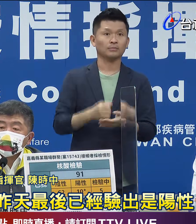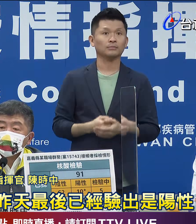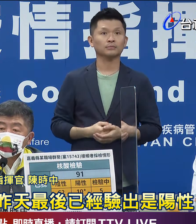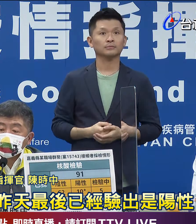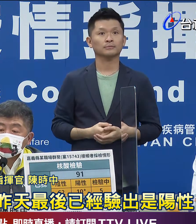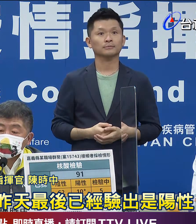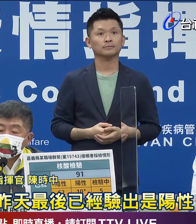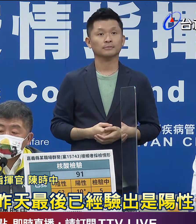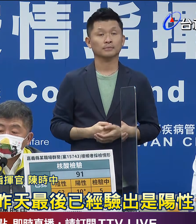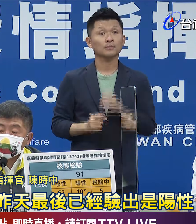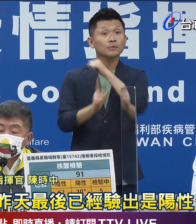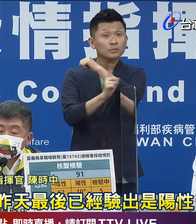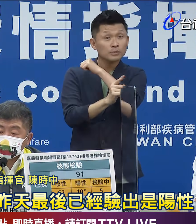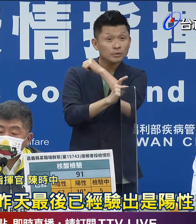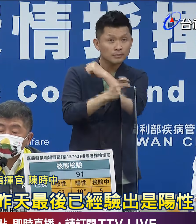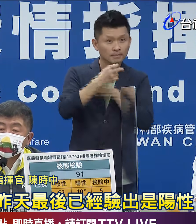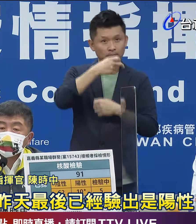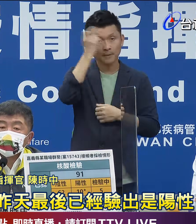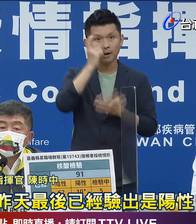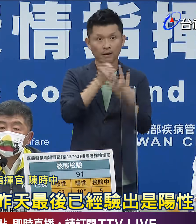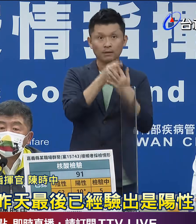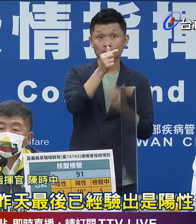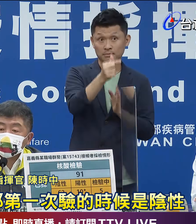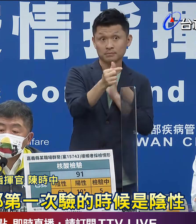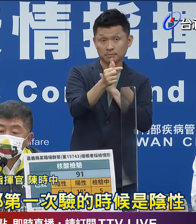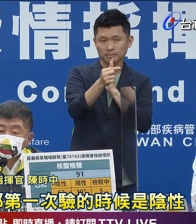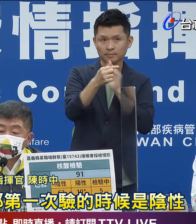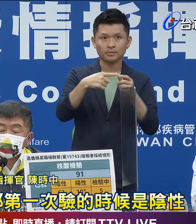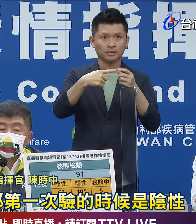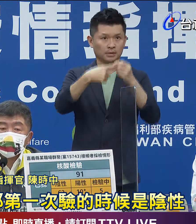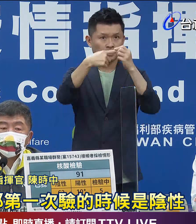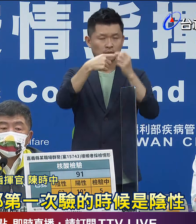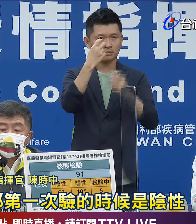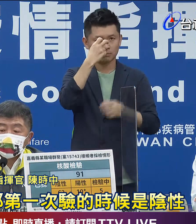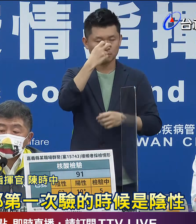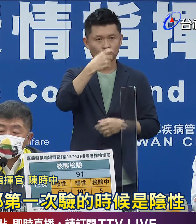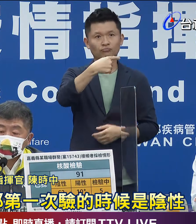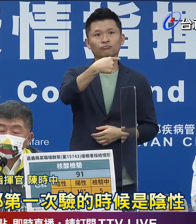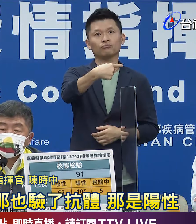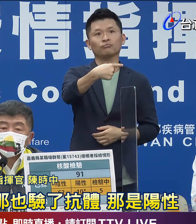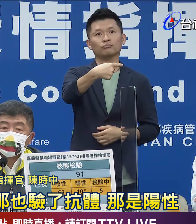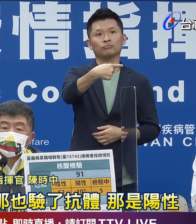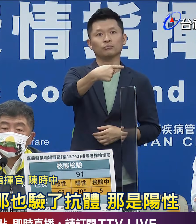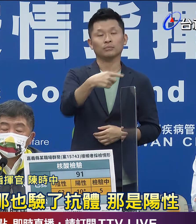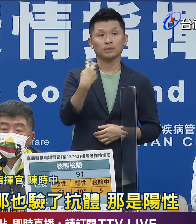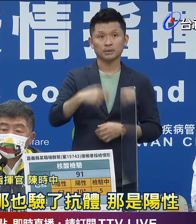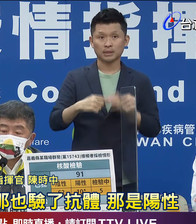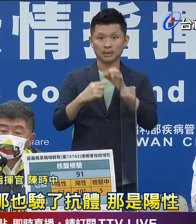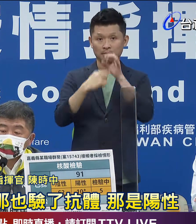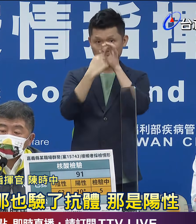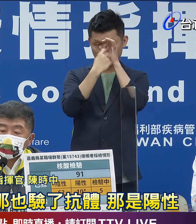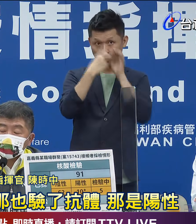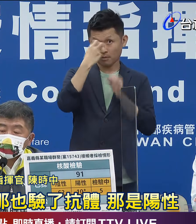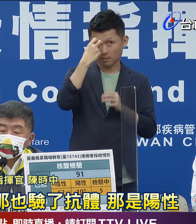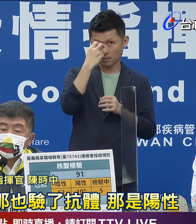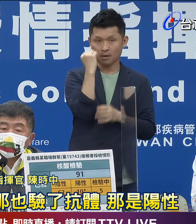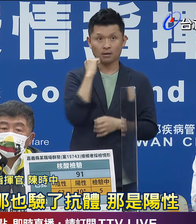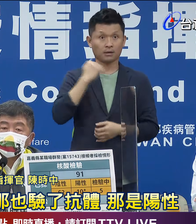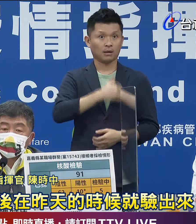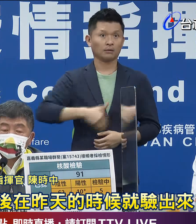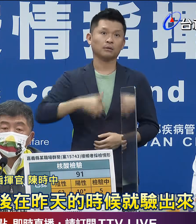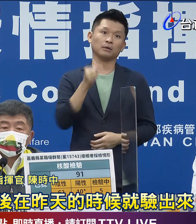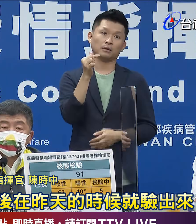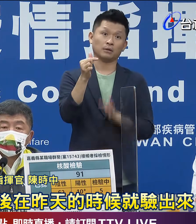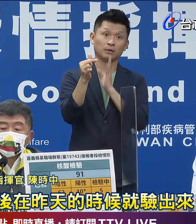只是最后已经验出是阳性。他第一次验的时候是阴性，那也验了抗体哈，那是阳性。然